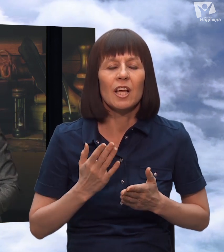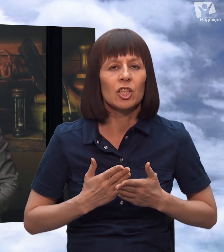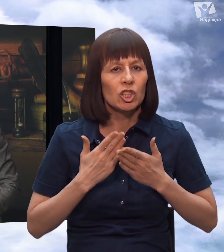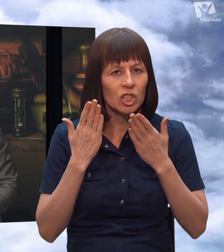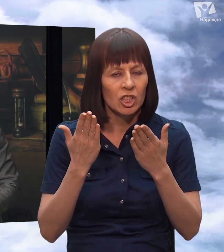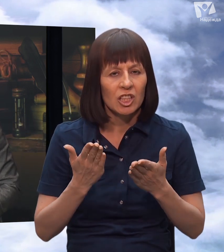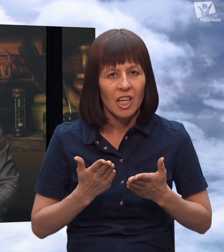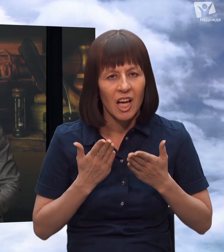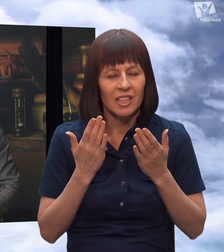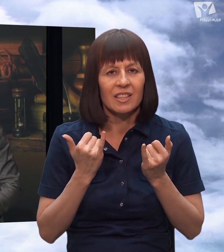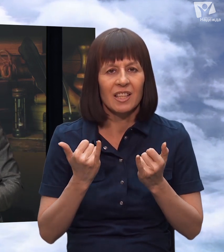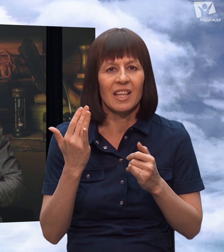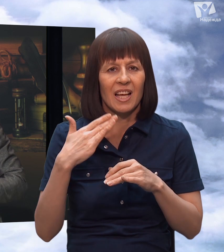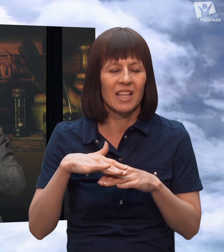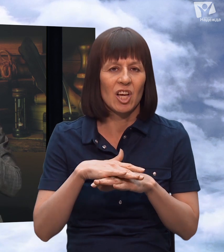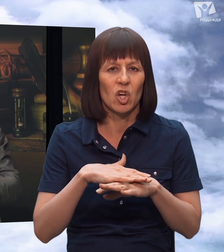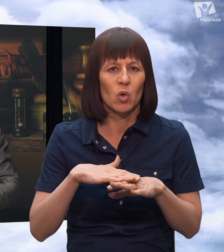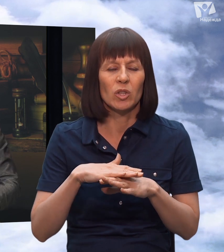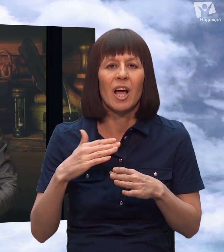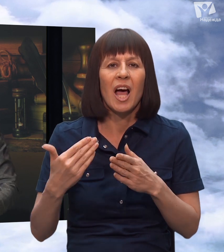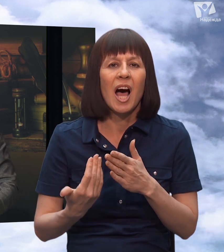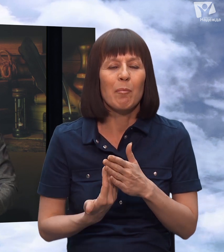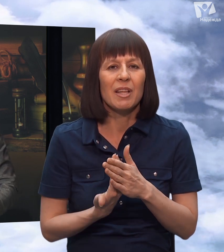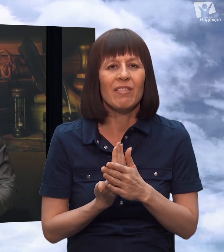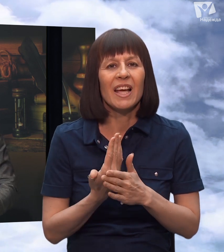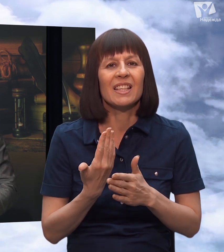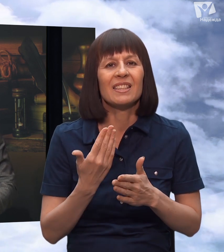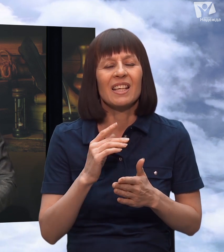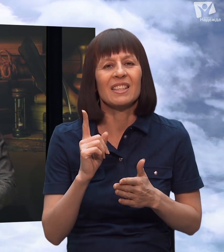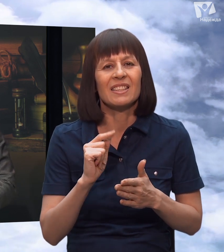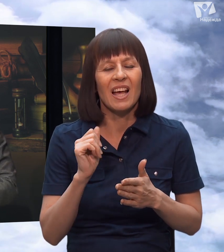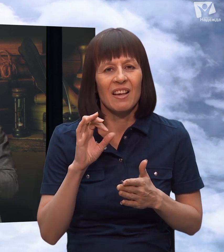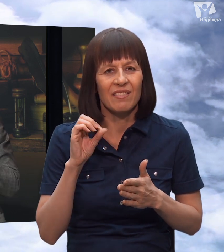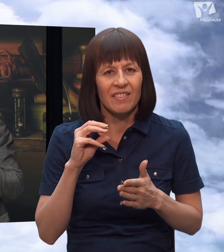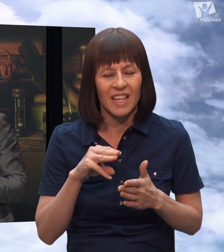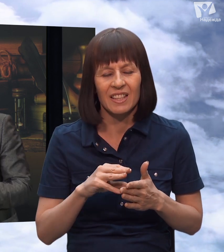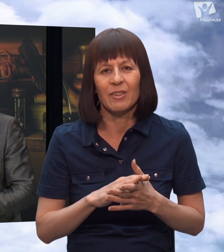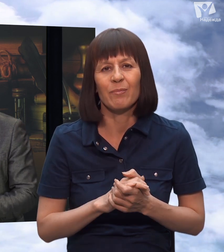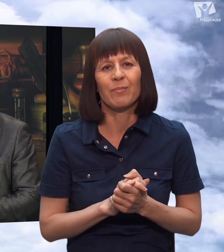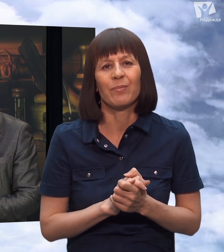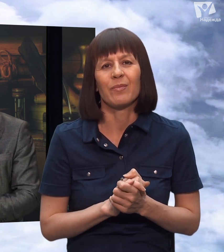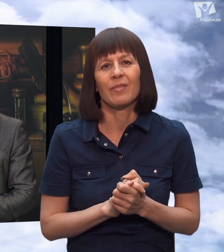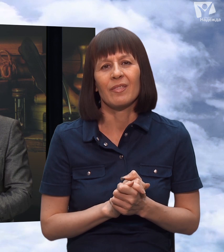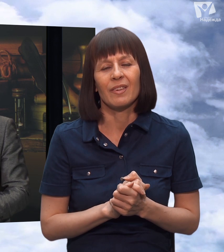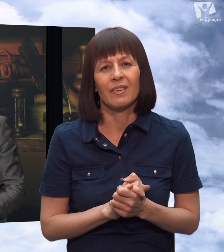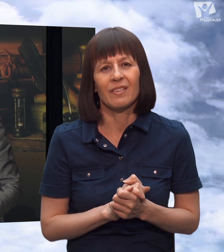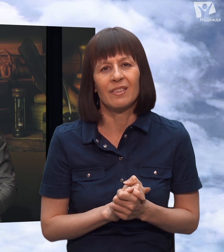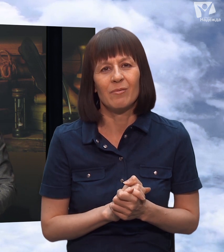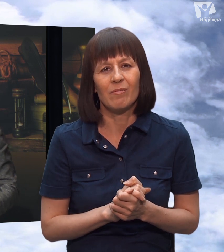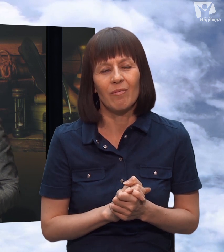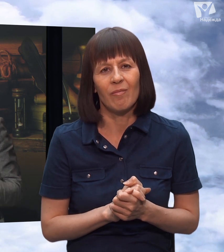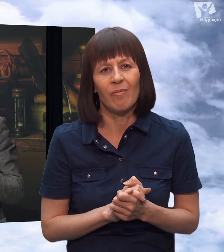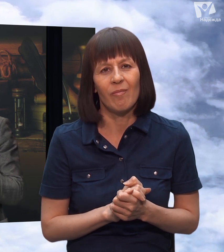здесь царь и оси на обновляется завет книга второзаконие говорит нам